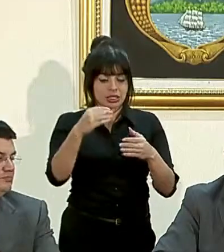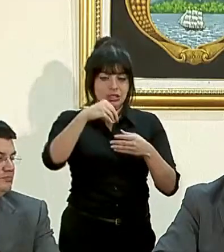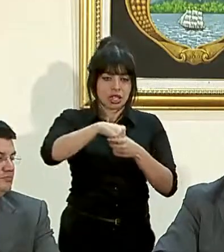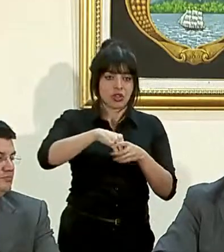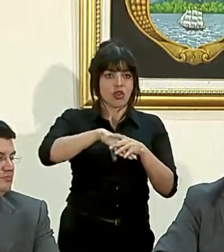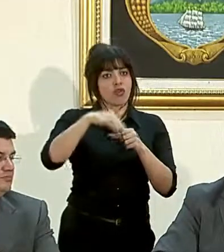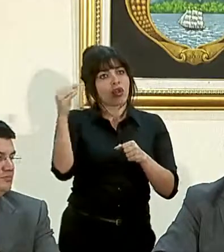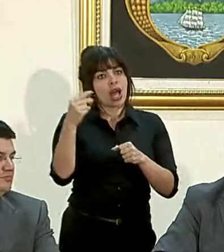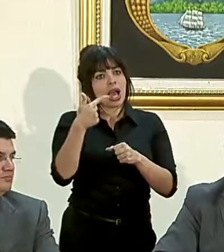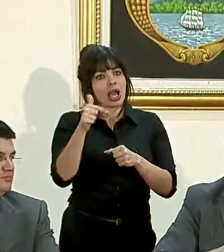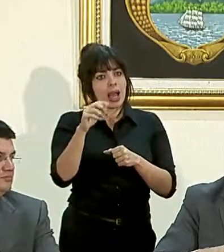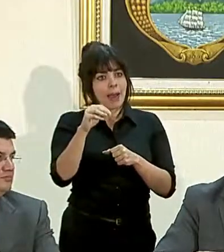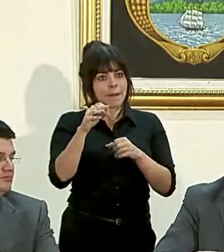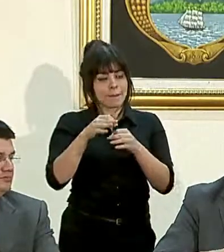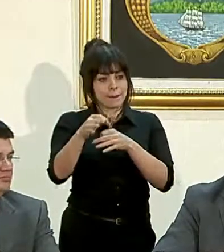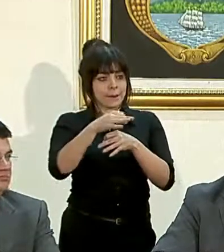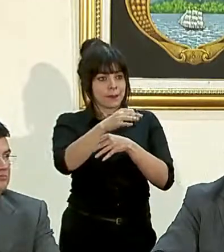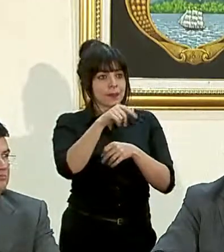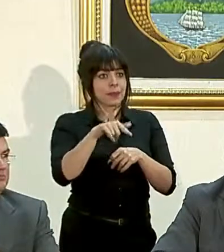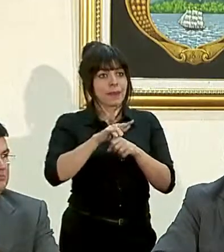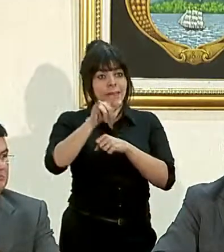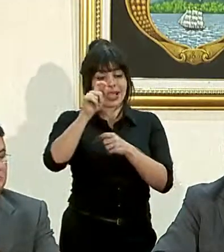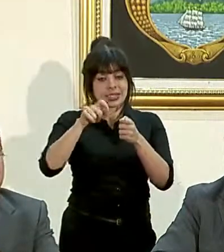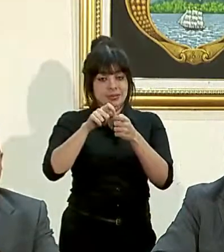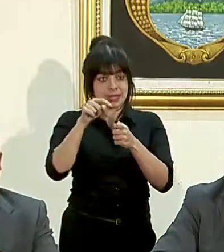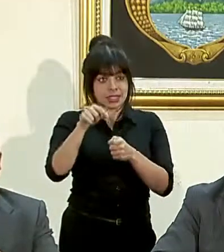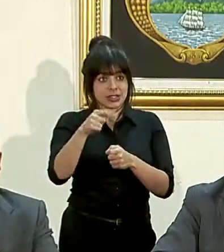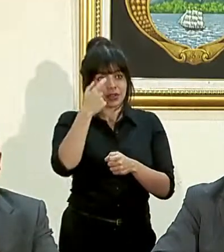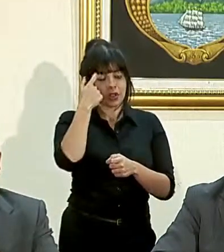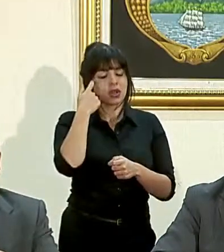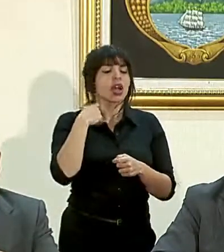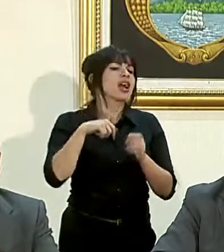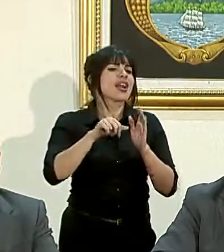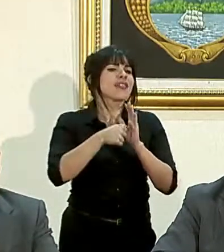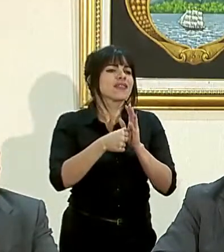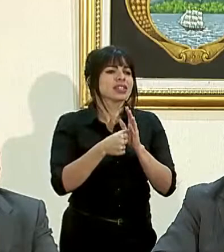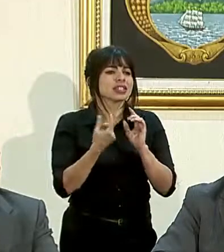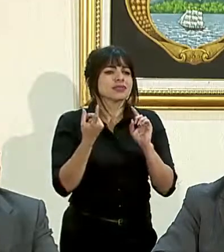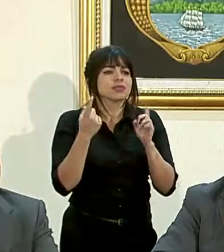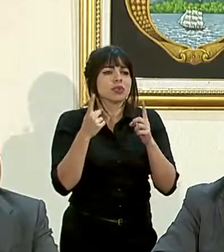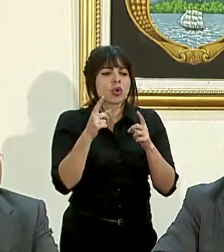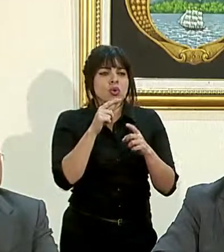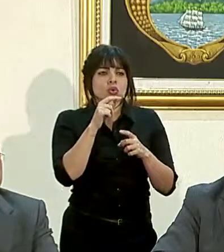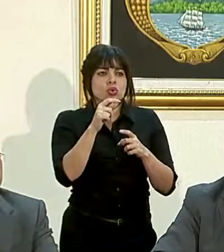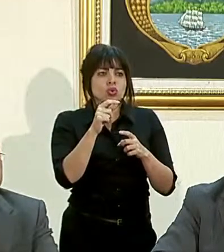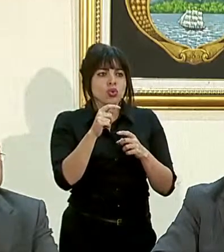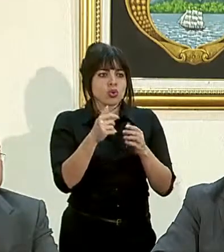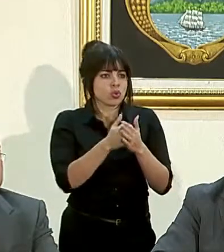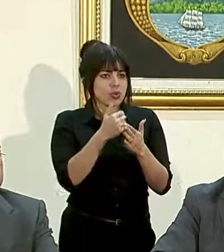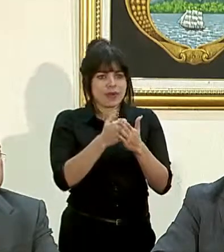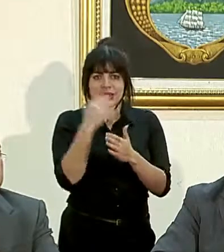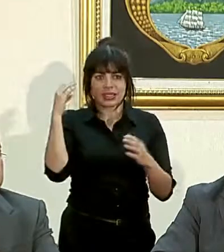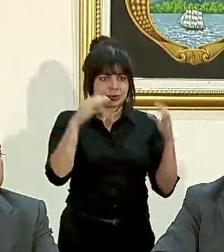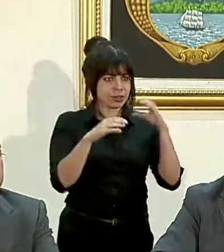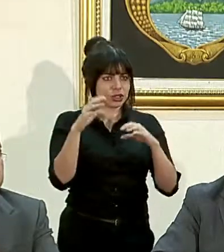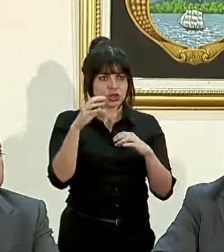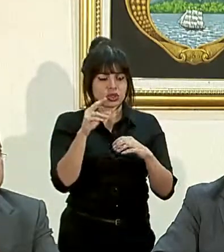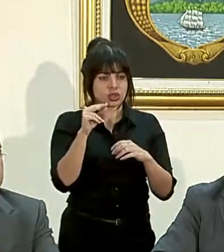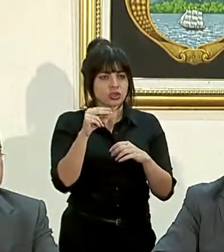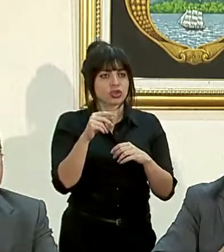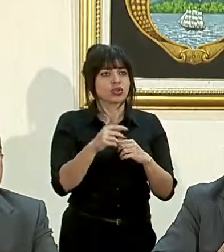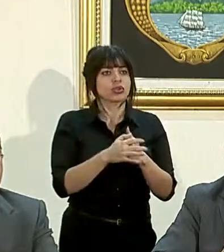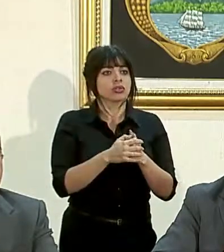del gran área metropolitana. En este viaje en particular, el énfasis no va a estar en nuevas inversiones, sino